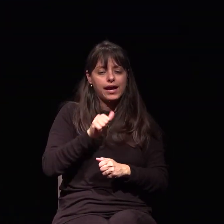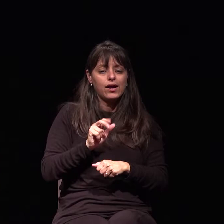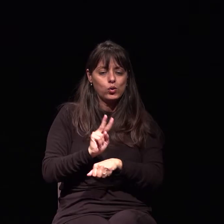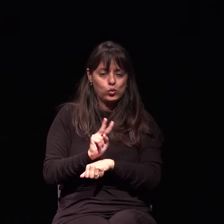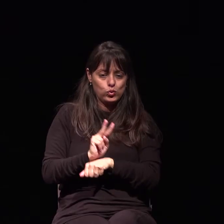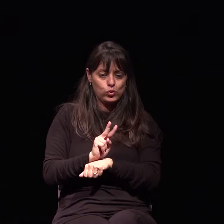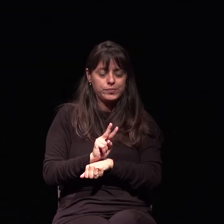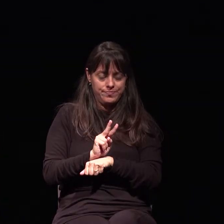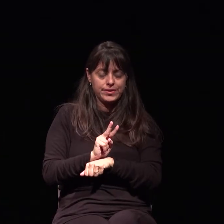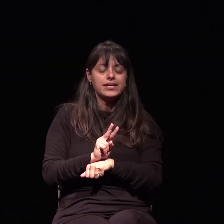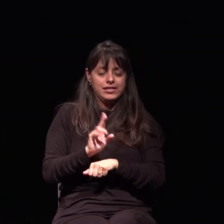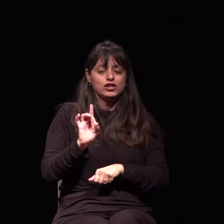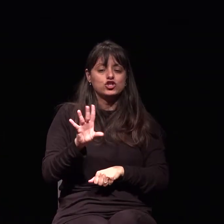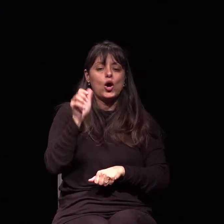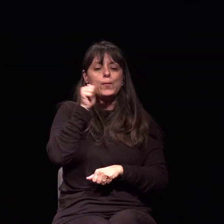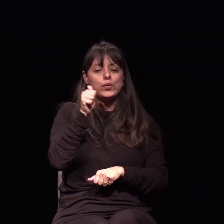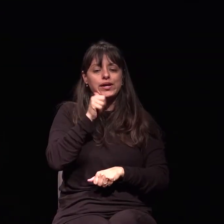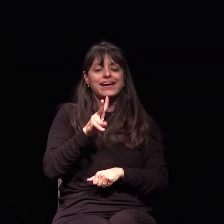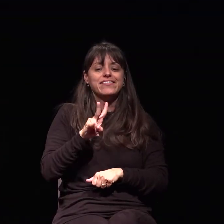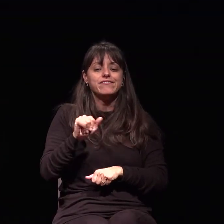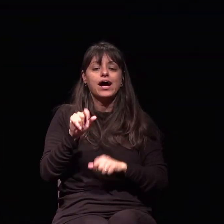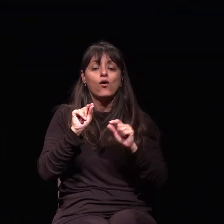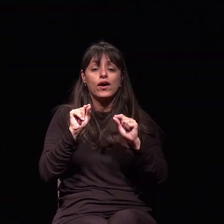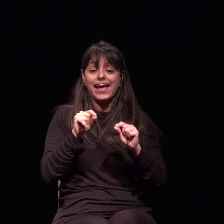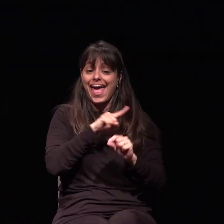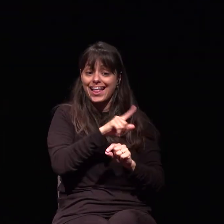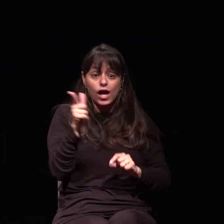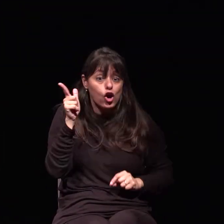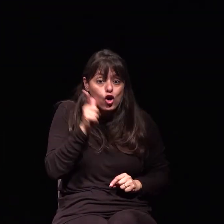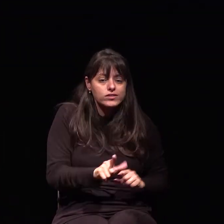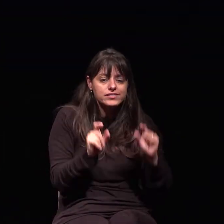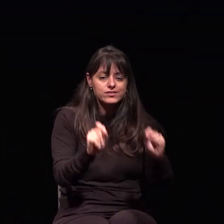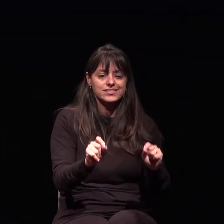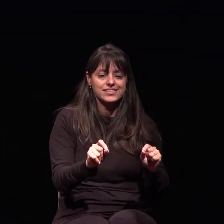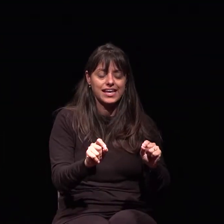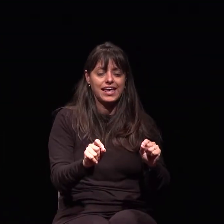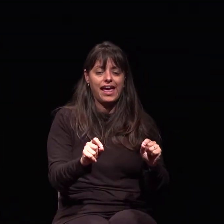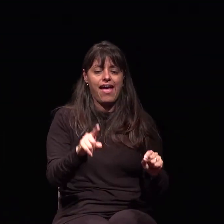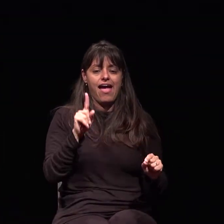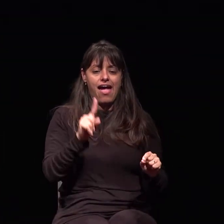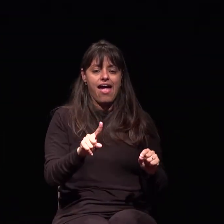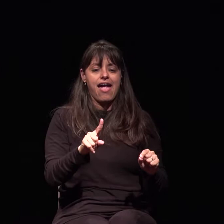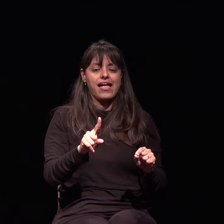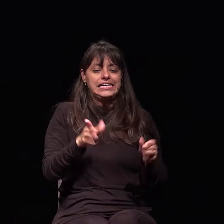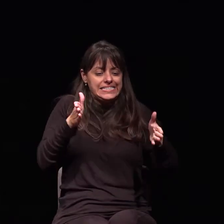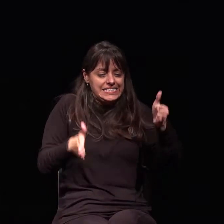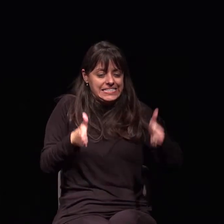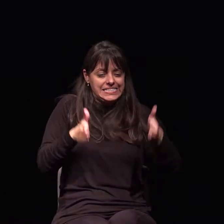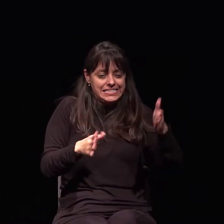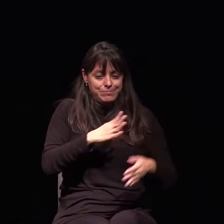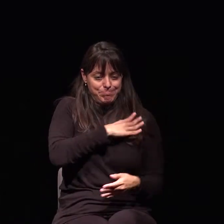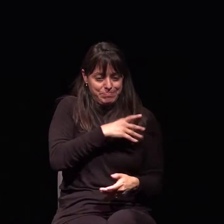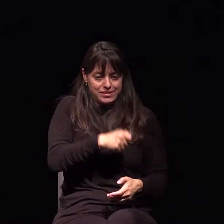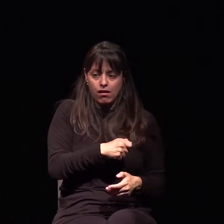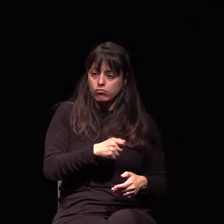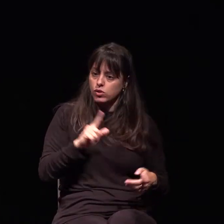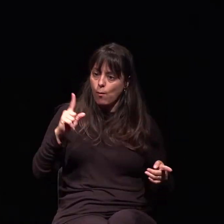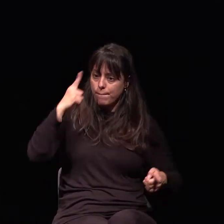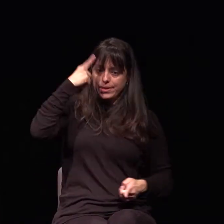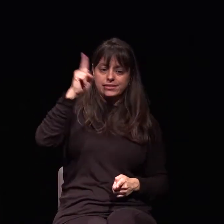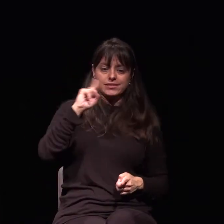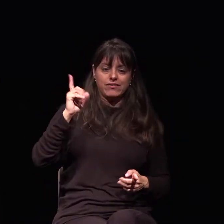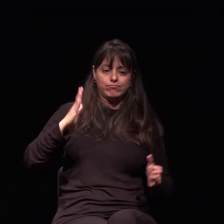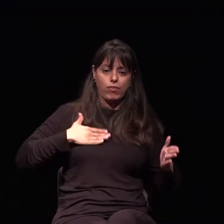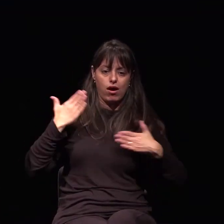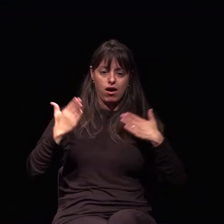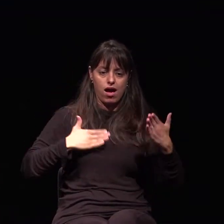só mulher para fazer uma greve dessa. E foi vitoriosa, porque pegou a ditadura de surpresa. Então, eu imagino